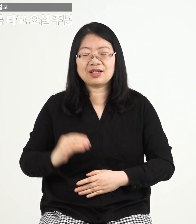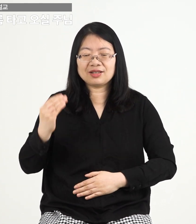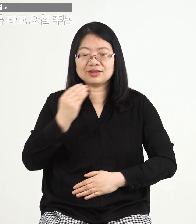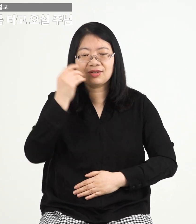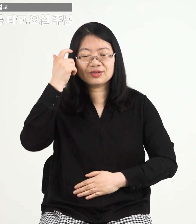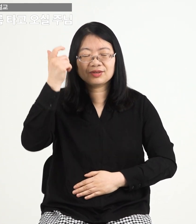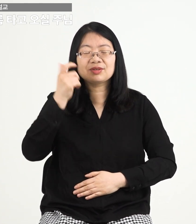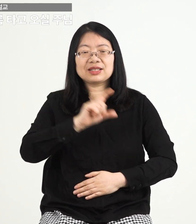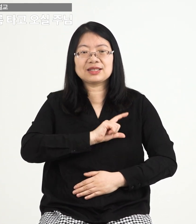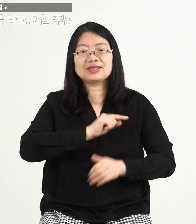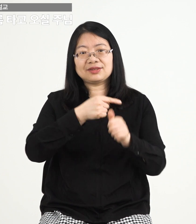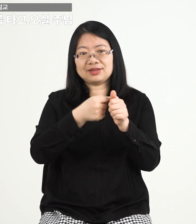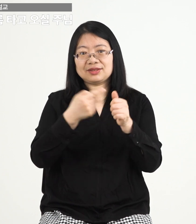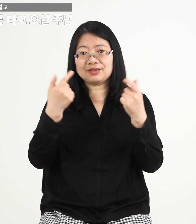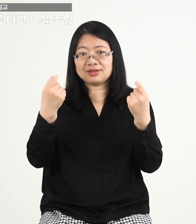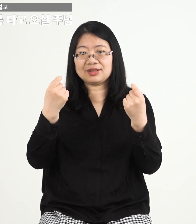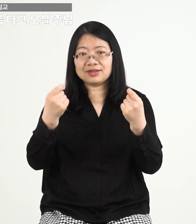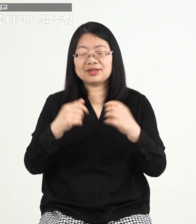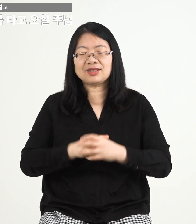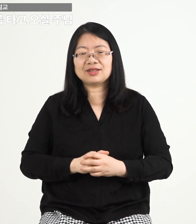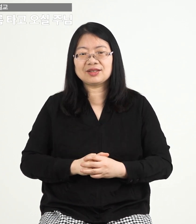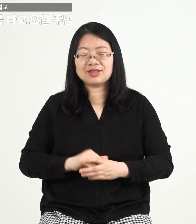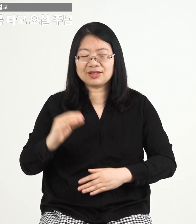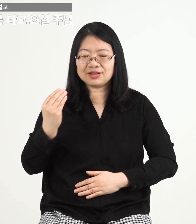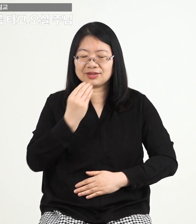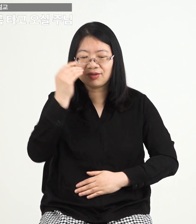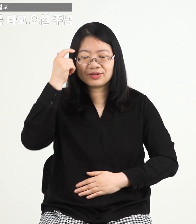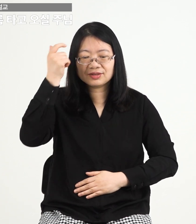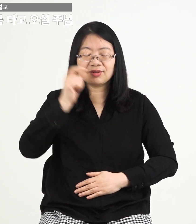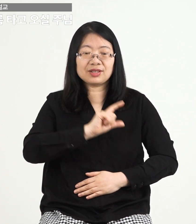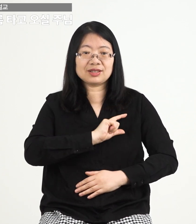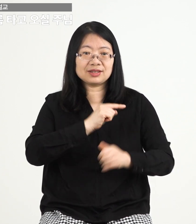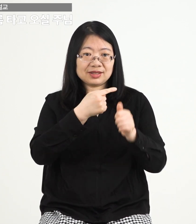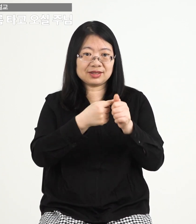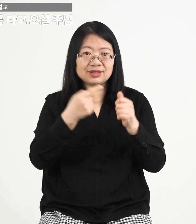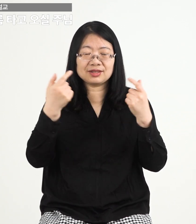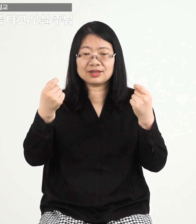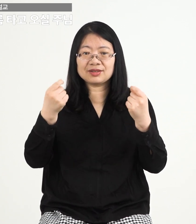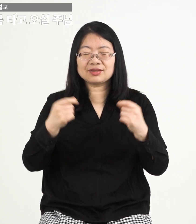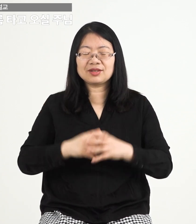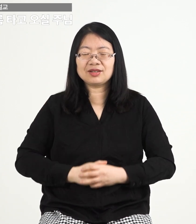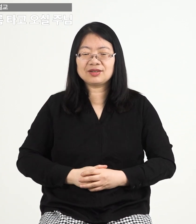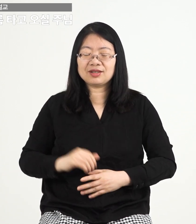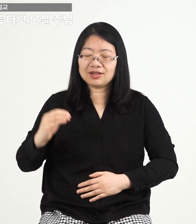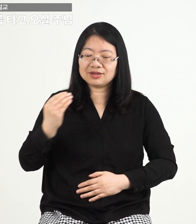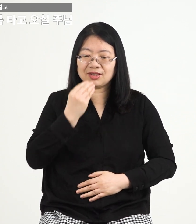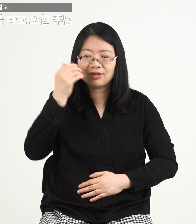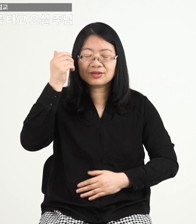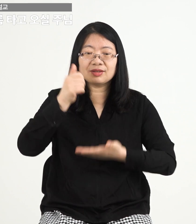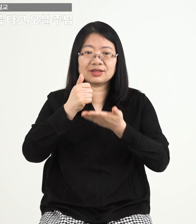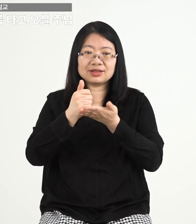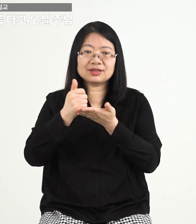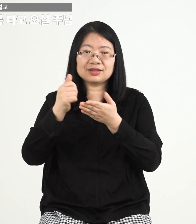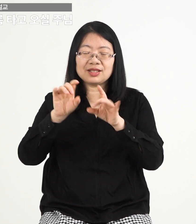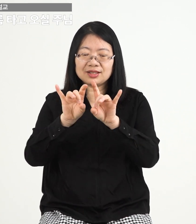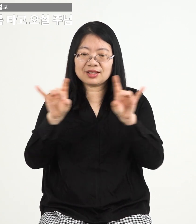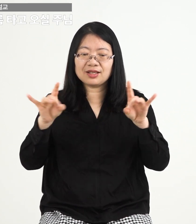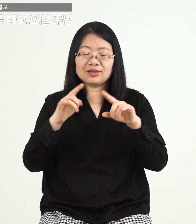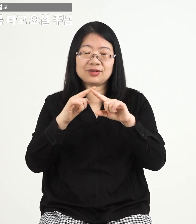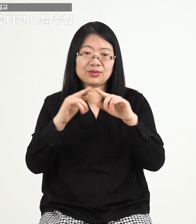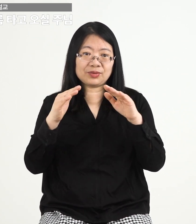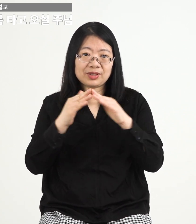성령님의 별명입니다. 성령님의 별명이에요. 이 성령님께서 각 교회에